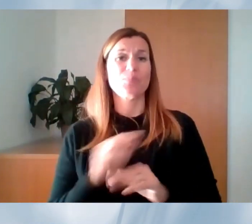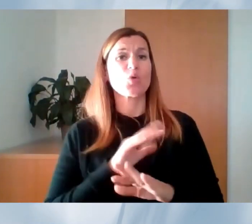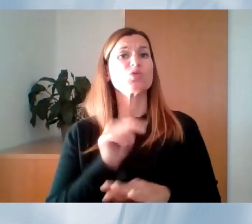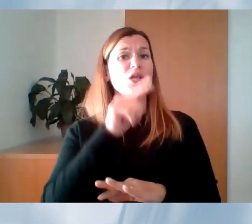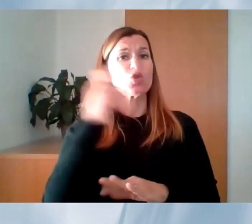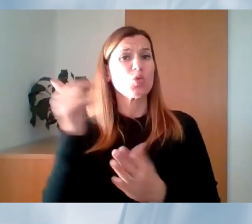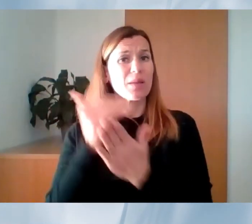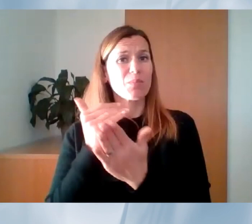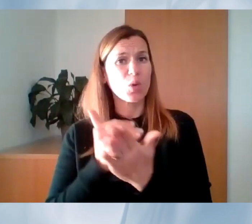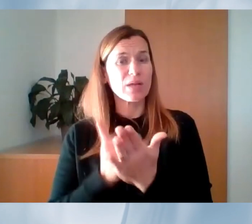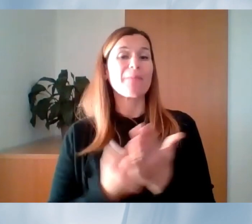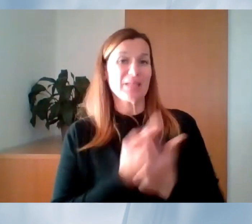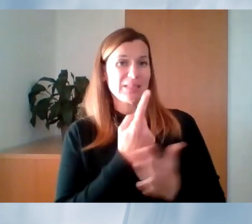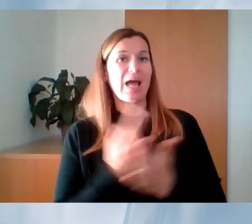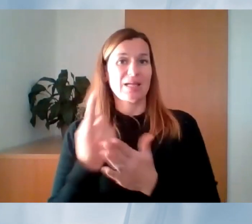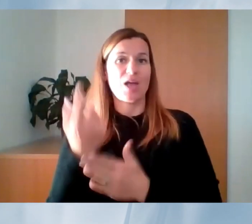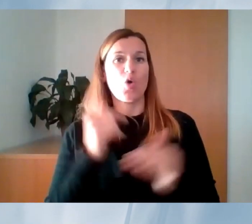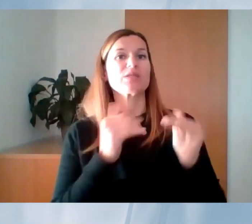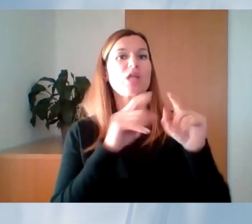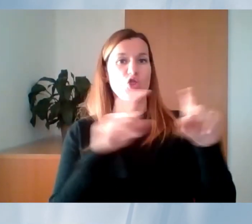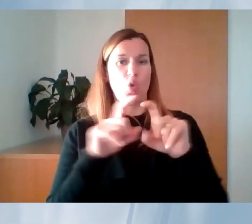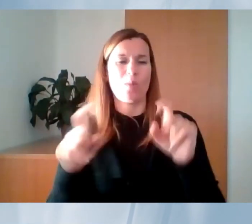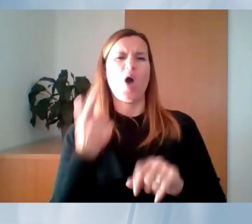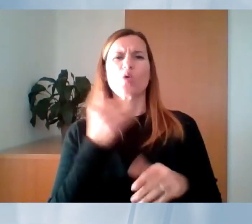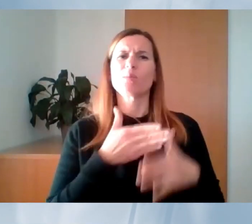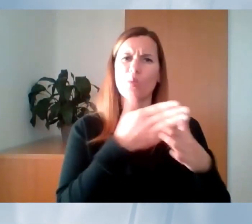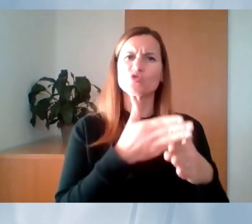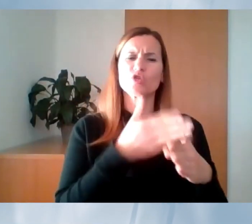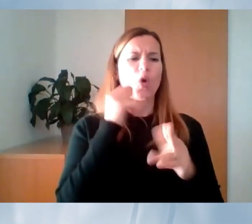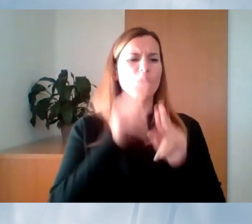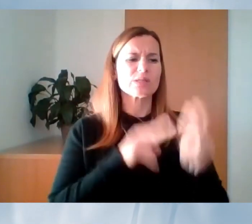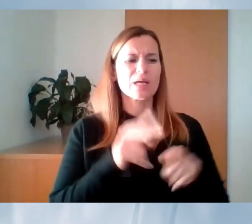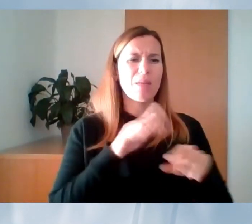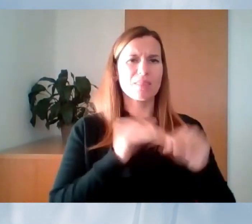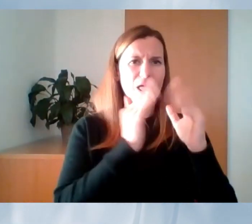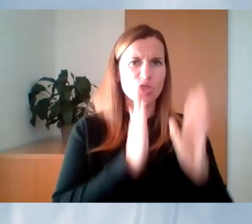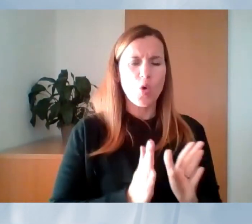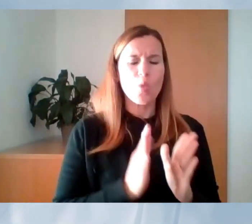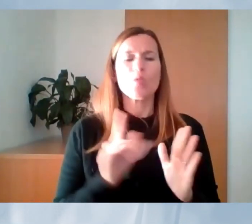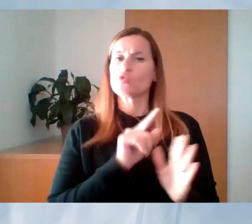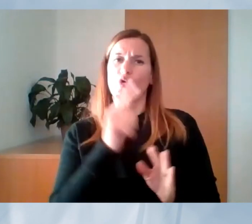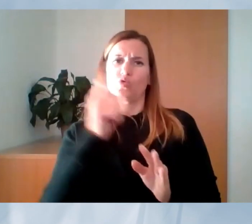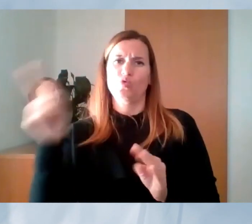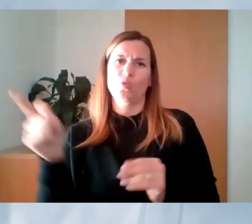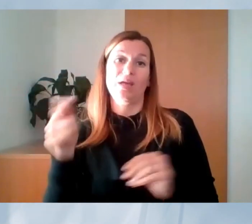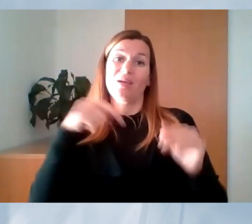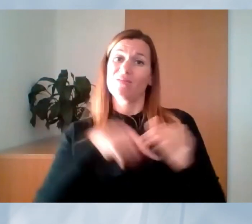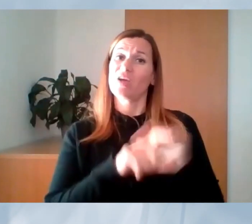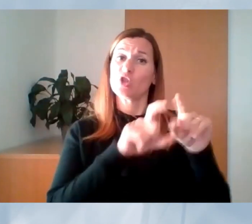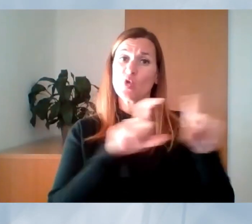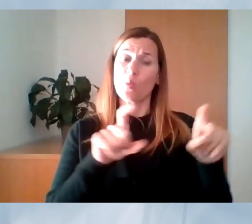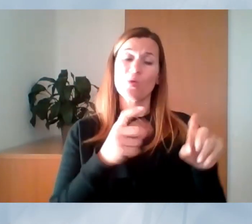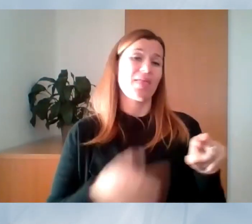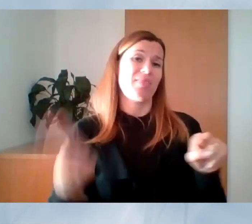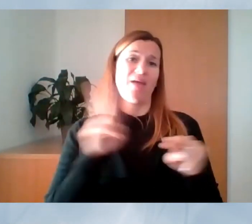drugi programi iz doma izhajajo, od pomoči in oskrbe na domu do vseh drugih, zato ker v domu